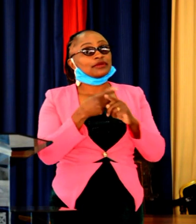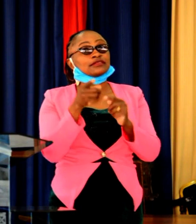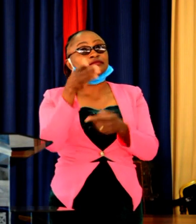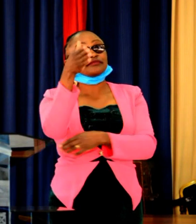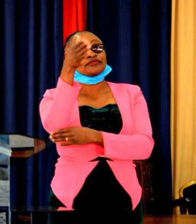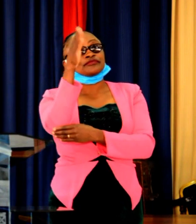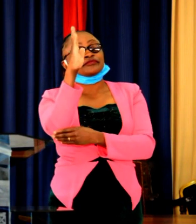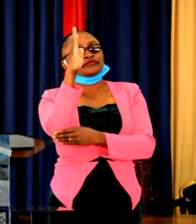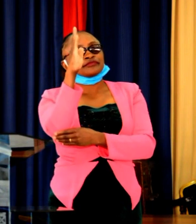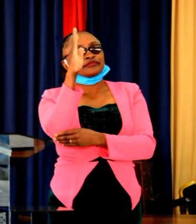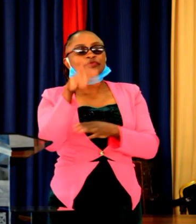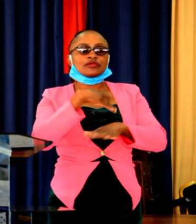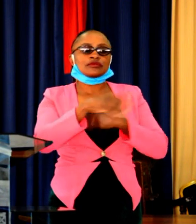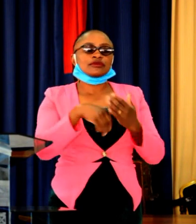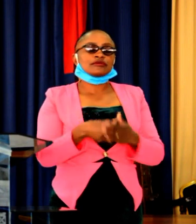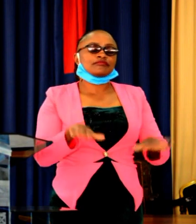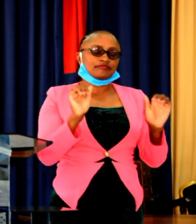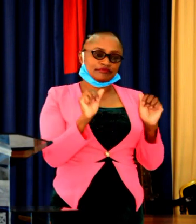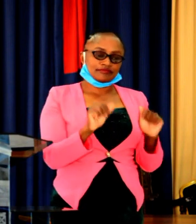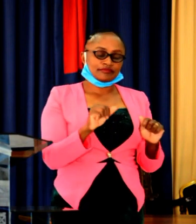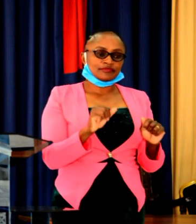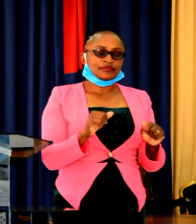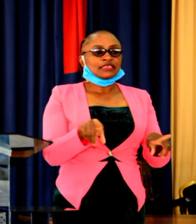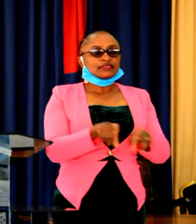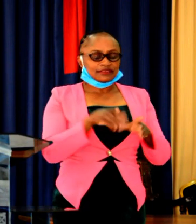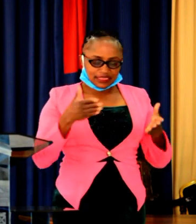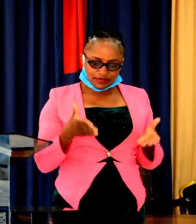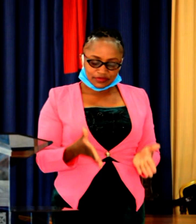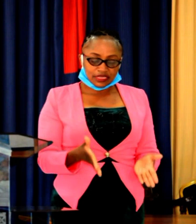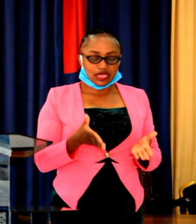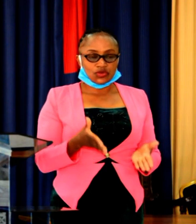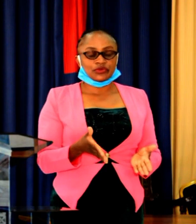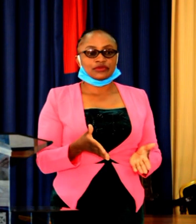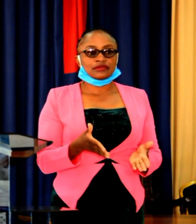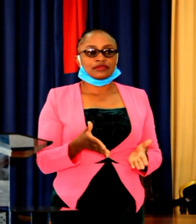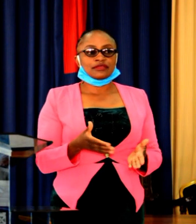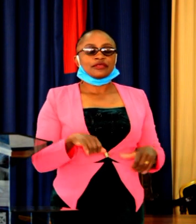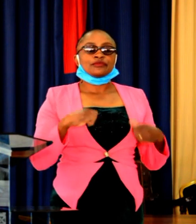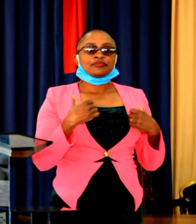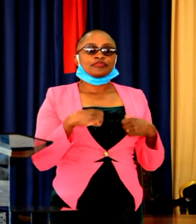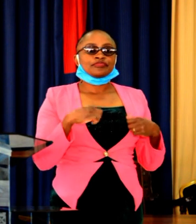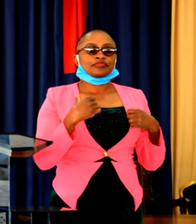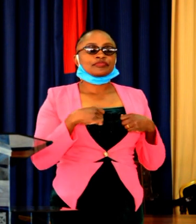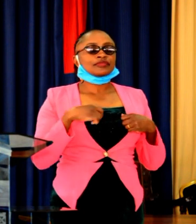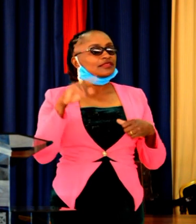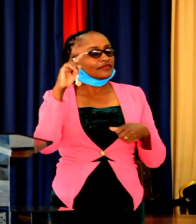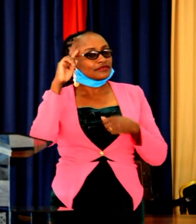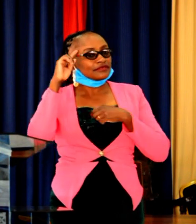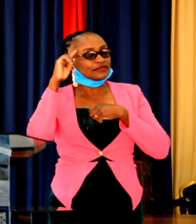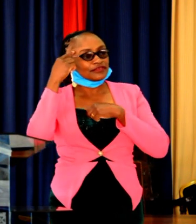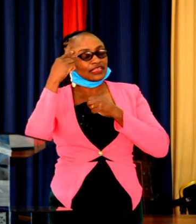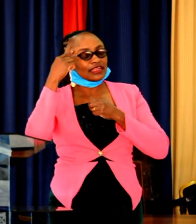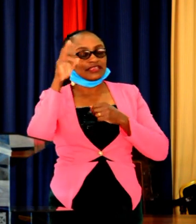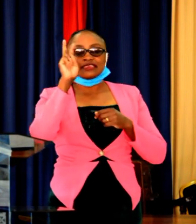Mungu yanawezekana. Even this time, hata wakati huu watu wanapoona kama kwamba mambo